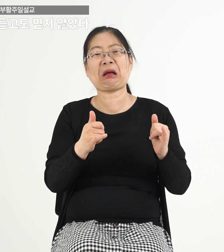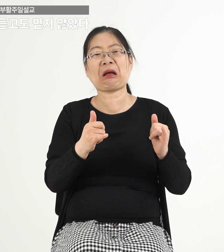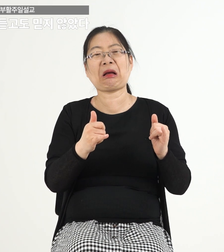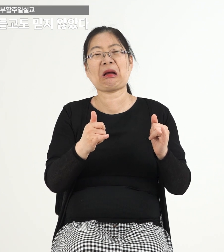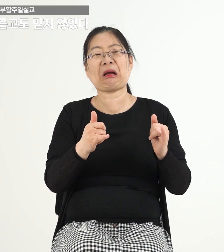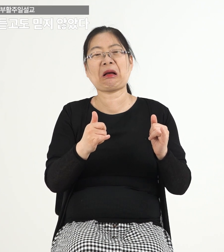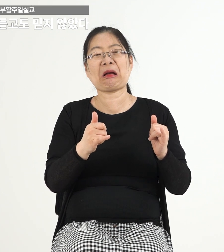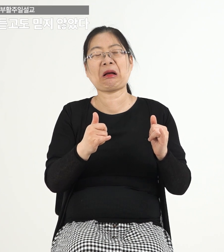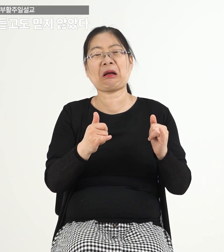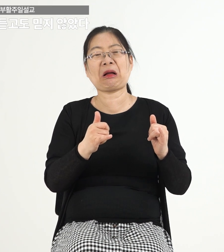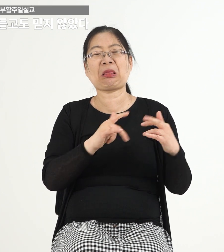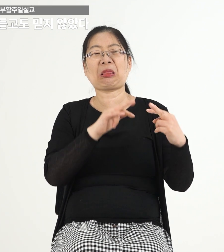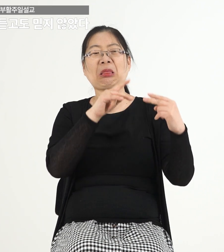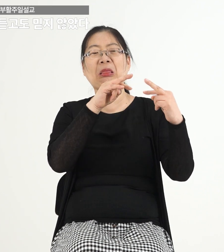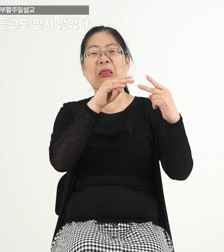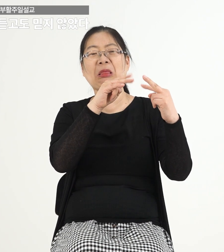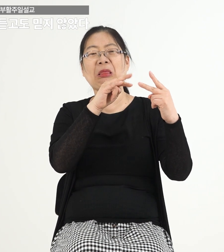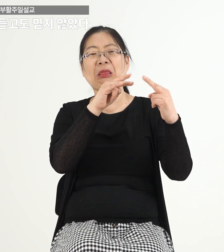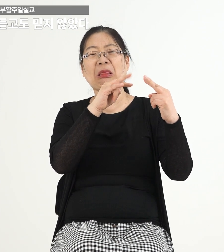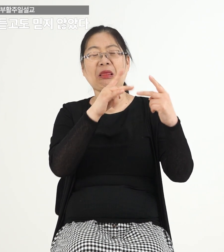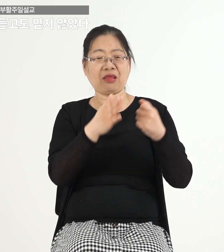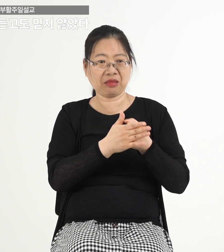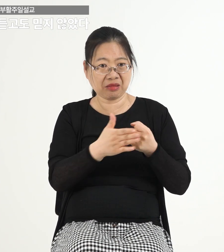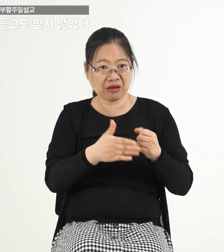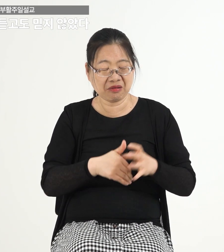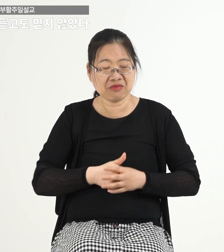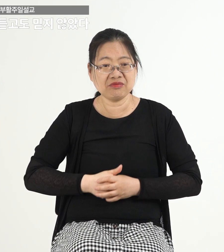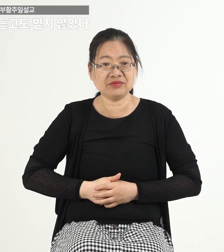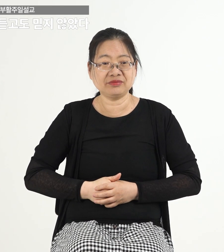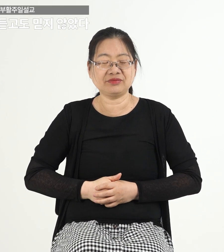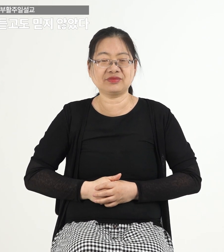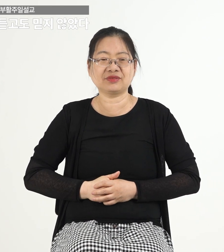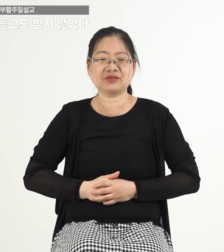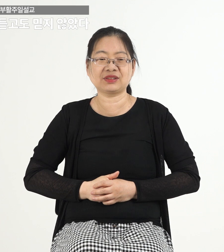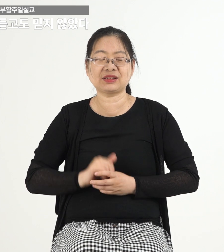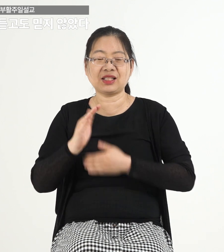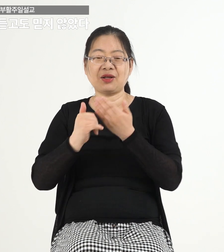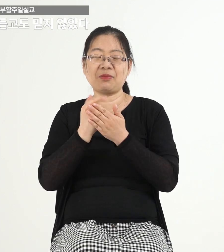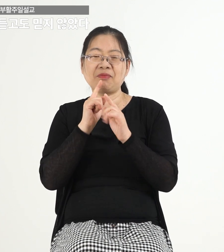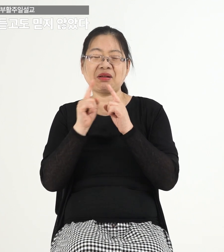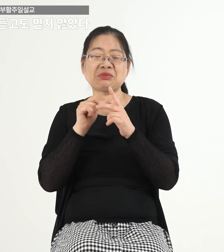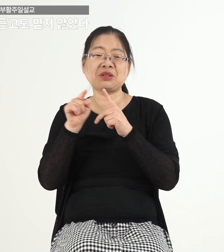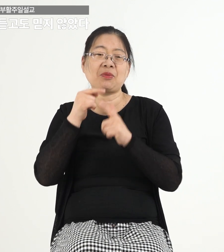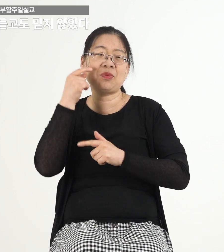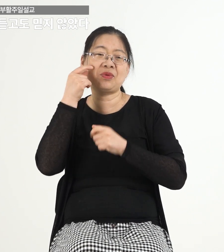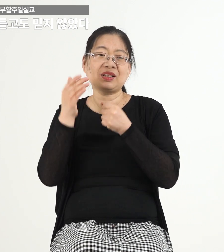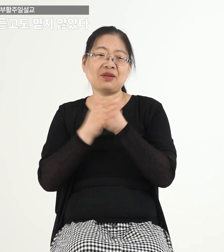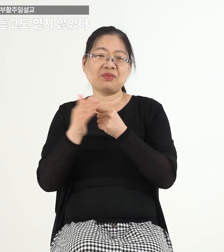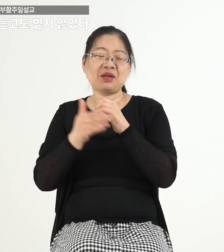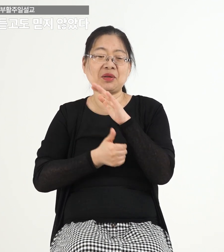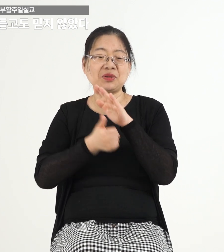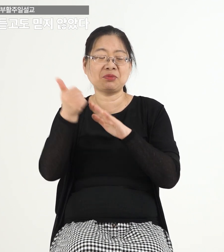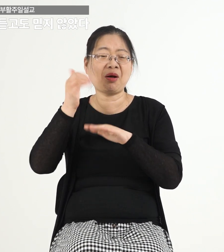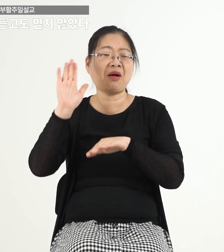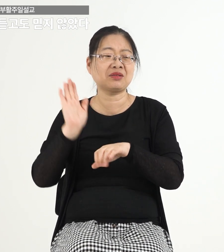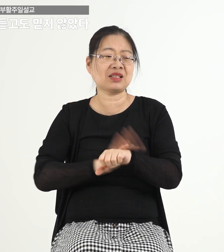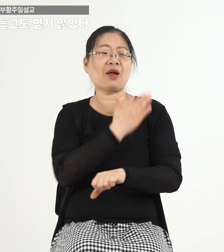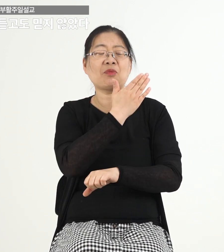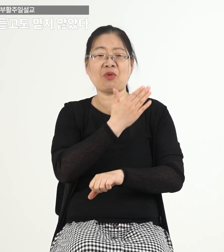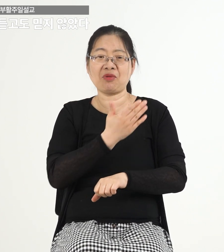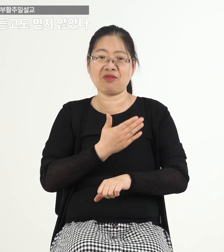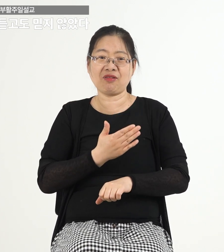했어요? 논쟁을 했어요. 그러니까 말씀을 못 알아들으니까 잘못된 희망을